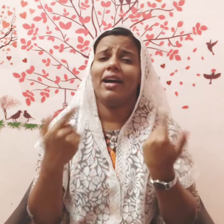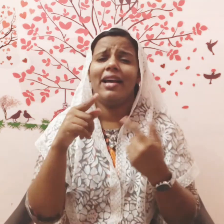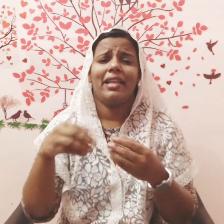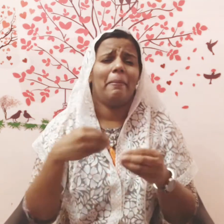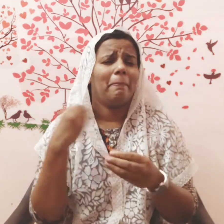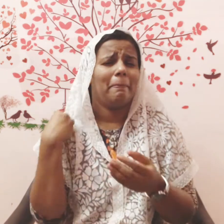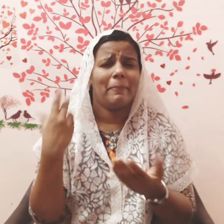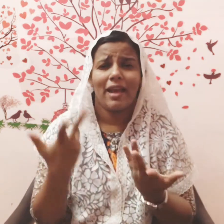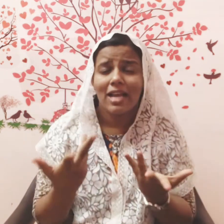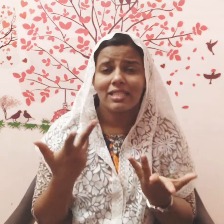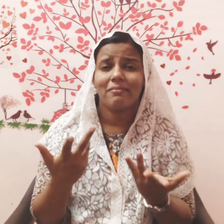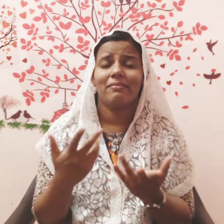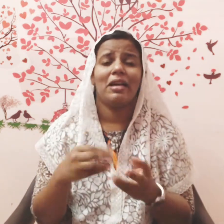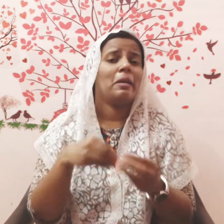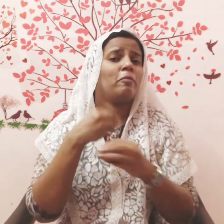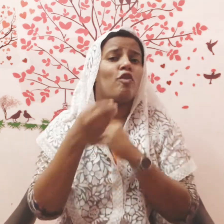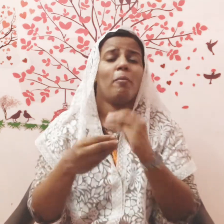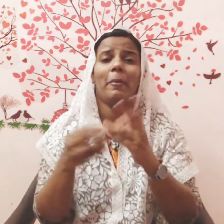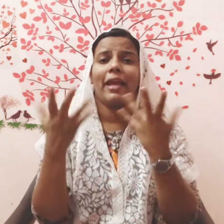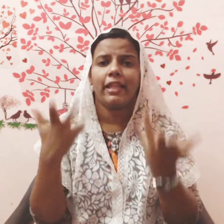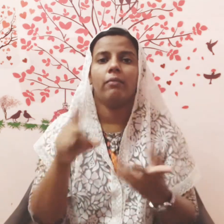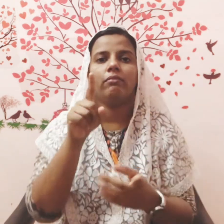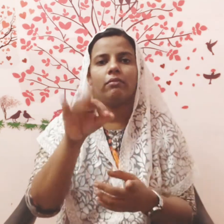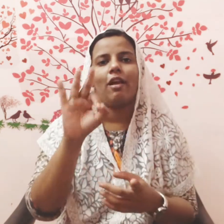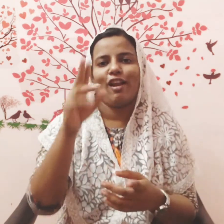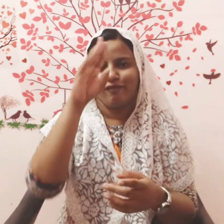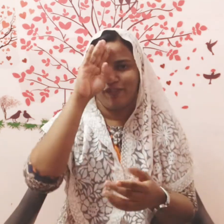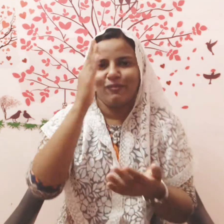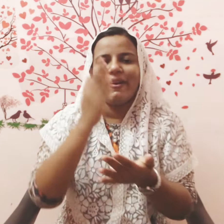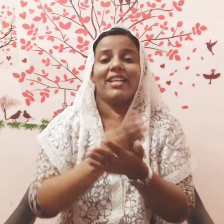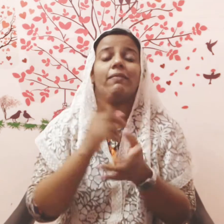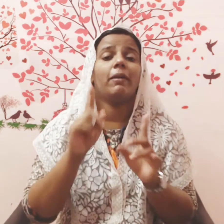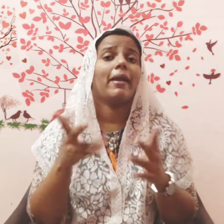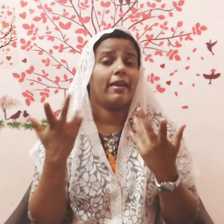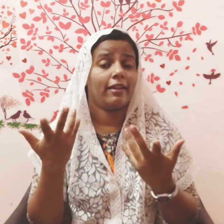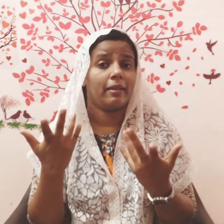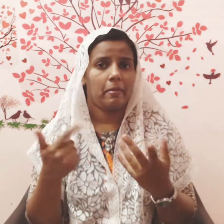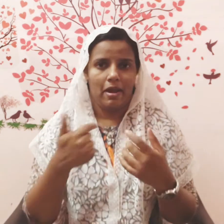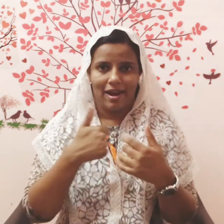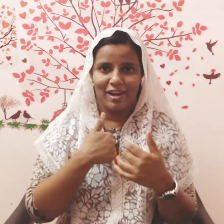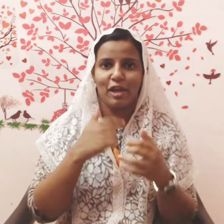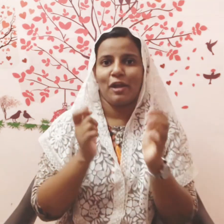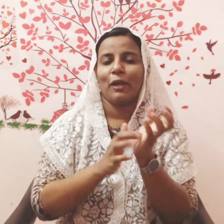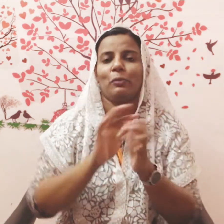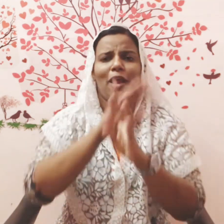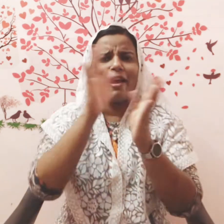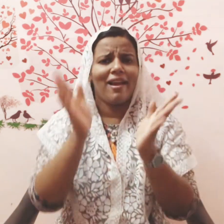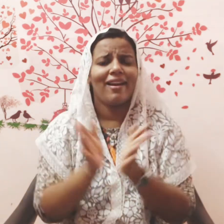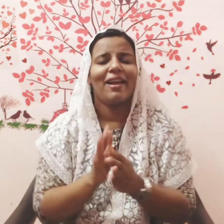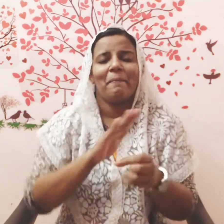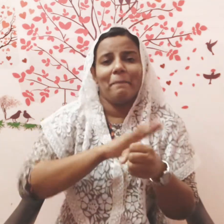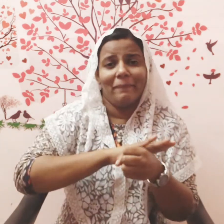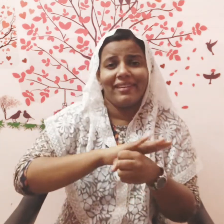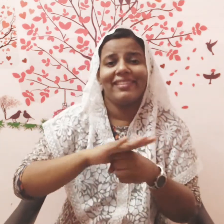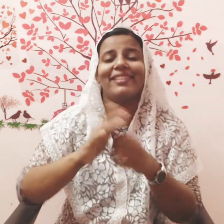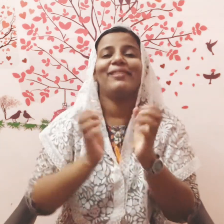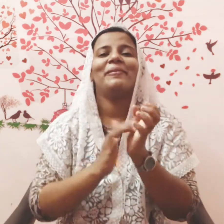ആരുമായിക്കോട്ടെ, നിങ്ങളുടെ വിഷയവുമായിട്ട് കർത്താവിൻ്റെ അടുക്കൽ വരുമ്പോൾ നിങ്ങൾക്കൊരു വിശ്വാസം ഉണ്ടാകണം. എന്താ വേണ്ടിയെന്നറിയാമോ? എൻ്റെ യേശു മതിയായവനാണ് ആദ്യമായി